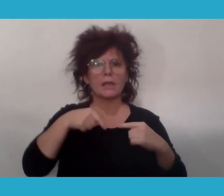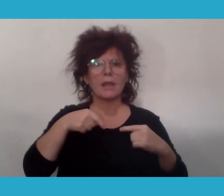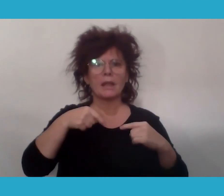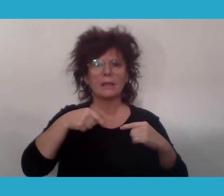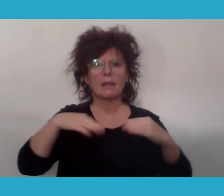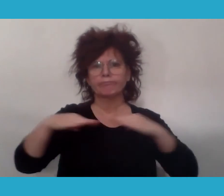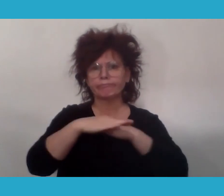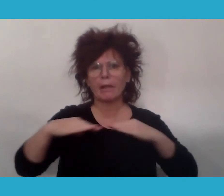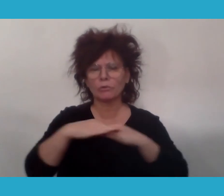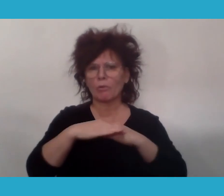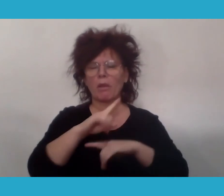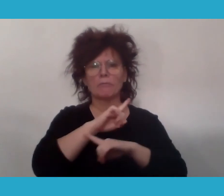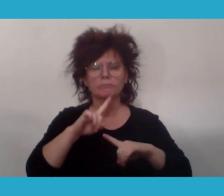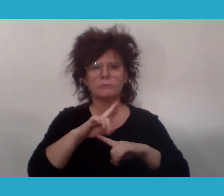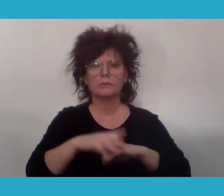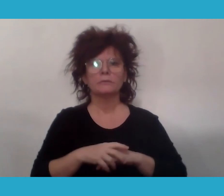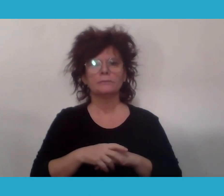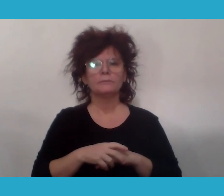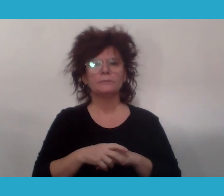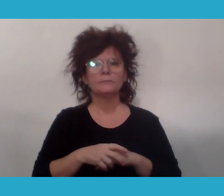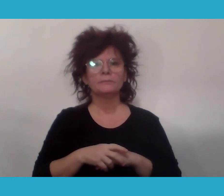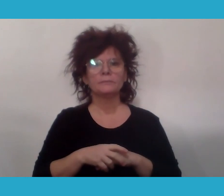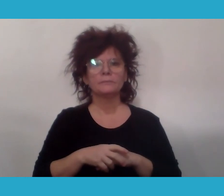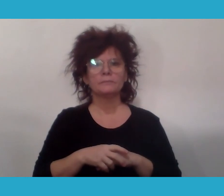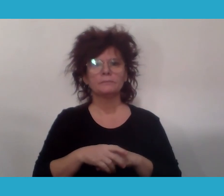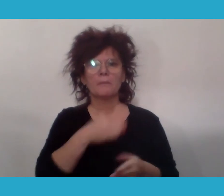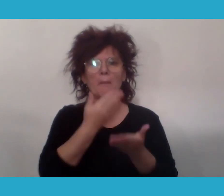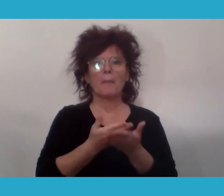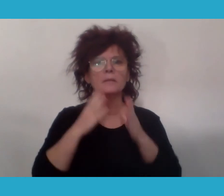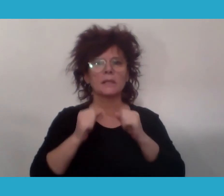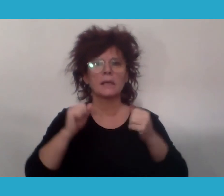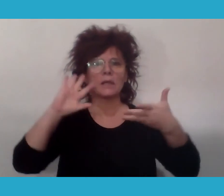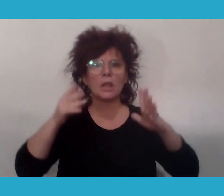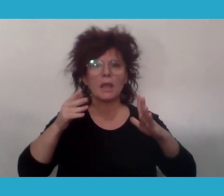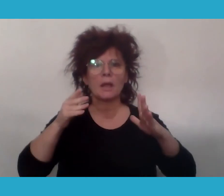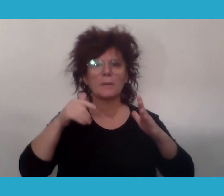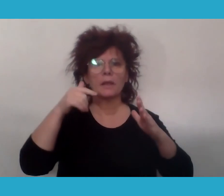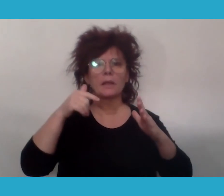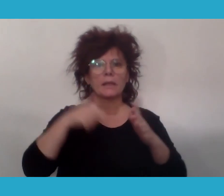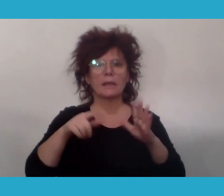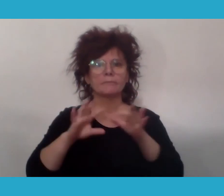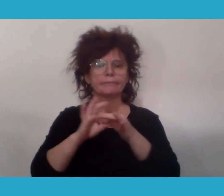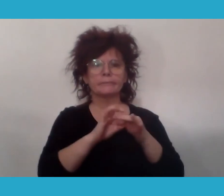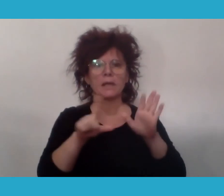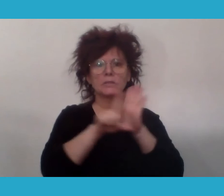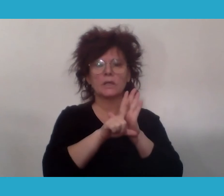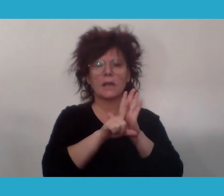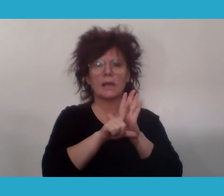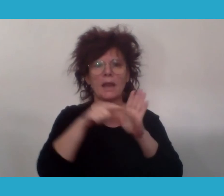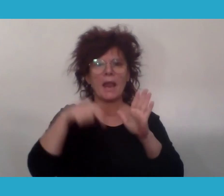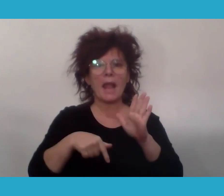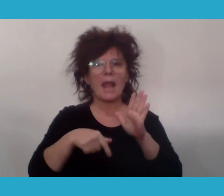corredor bioceánico y a favor de las mejoras en el tren y en el transporte público. Solicita al señor secretario de Ambiente que en función de la ley